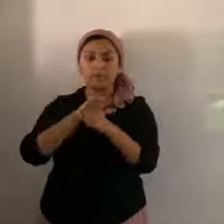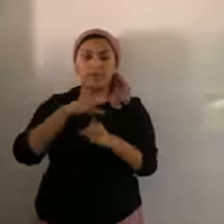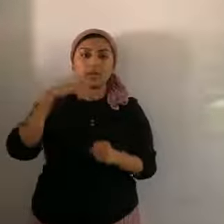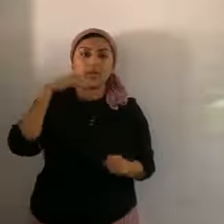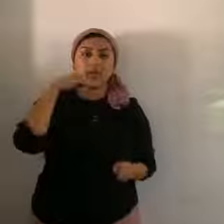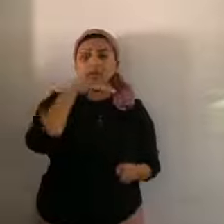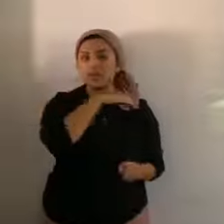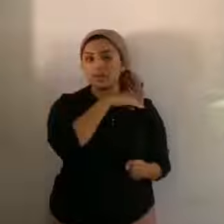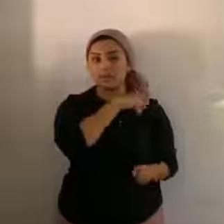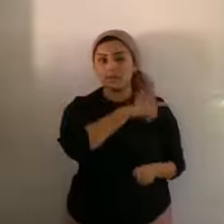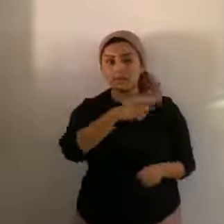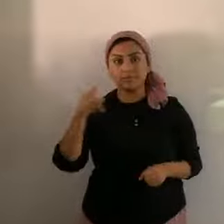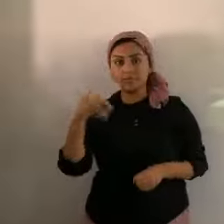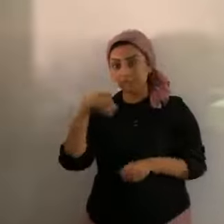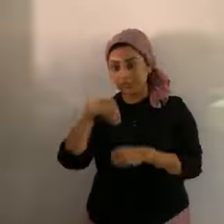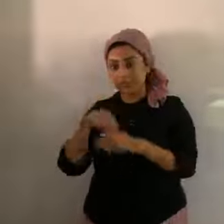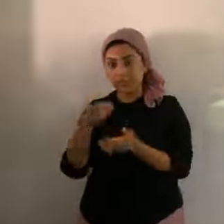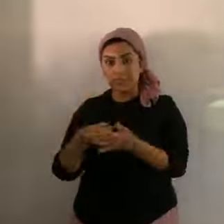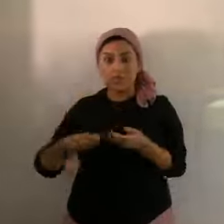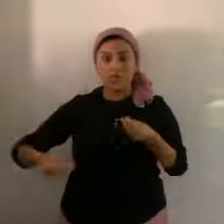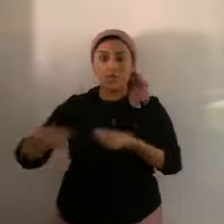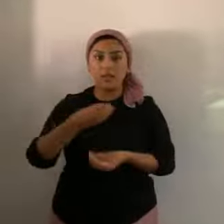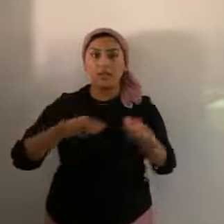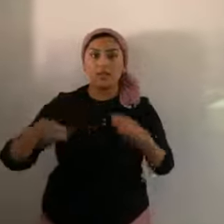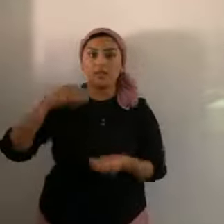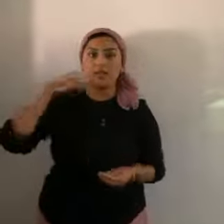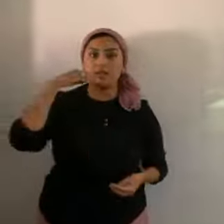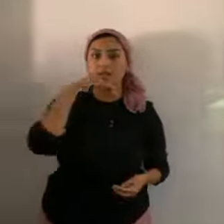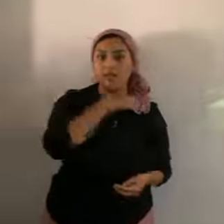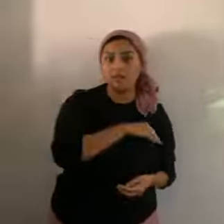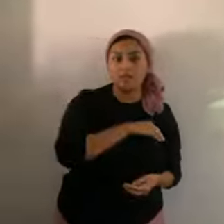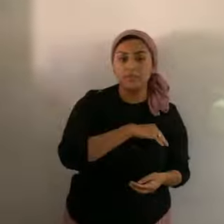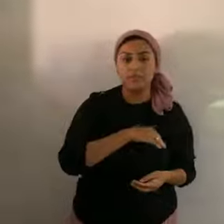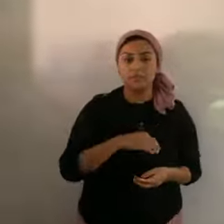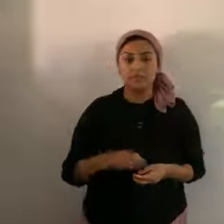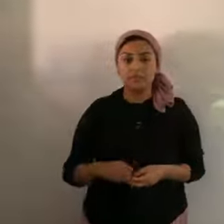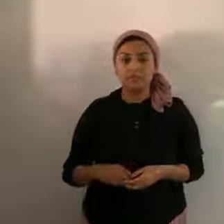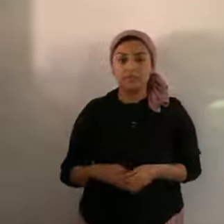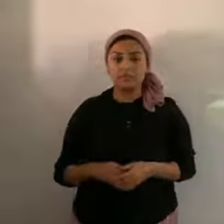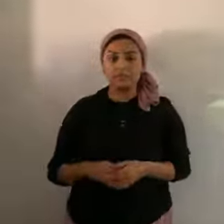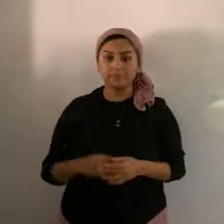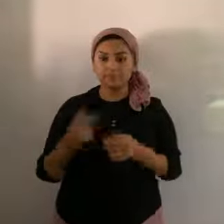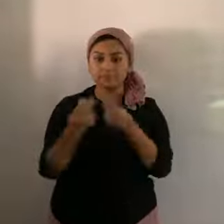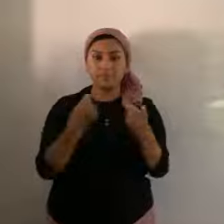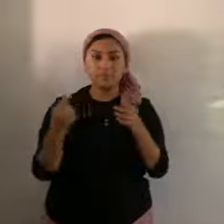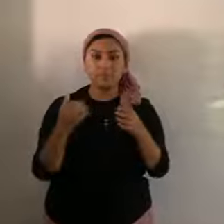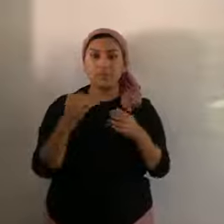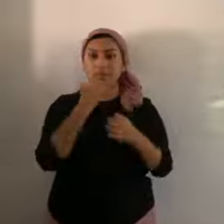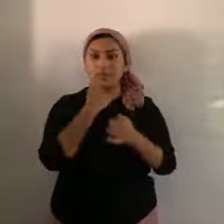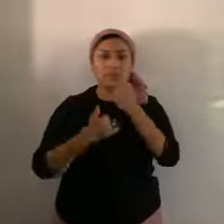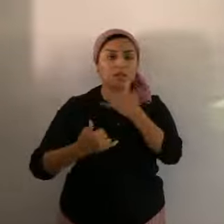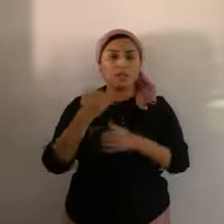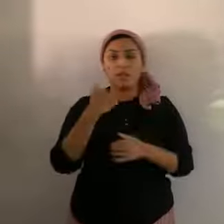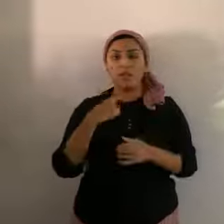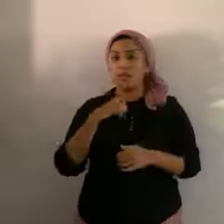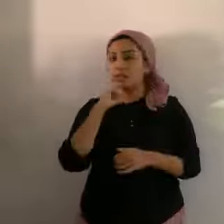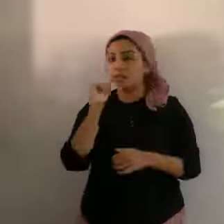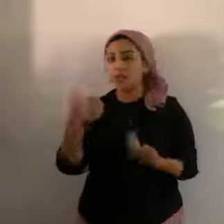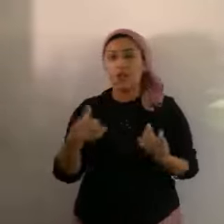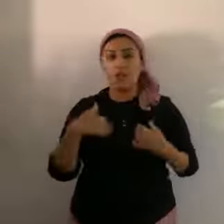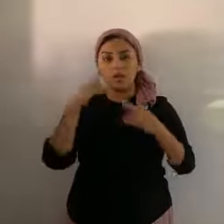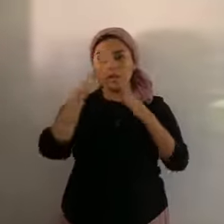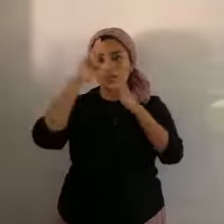y los que defraudan en su salario al jornalero, a la viuda, al huérfano y a los que hacen injusticia al extranjero, no teniendo